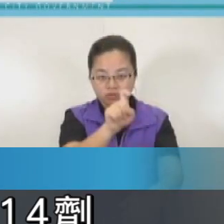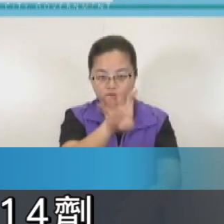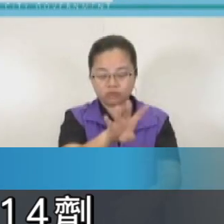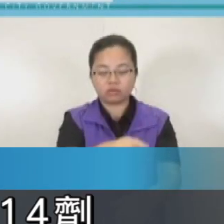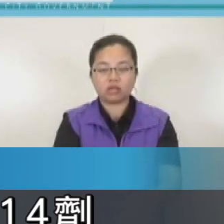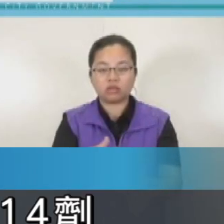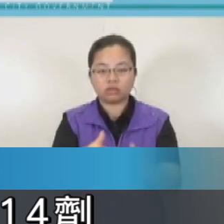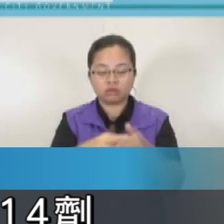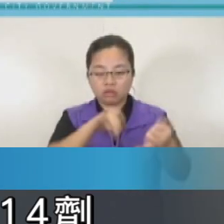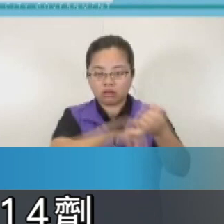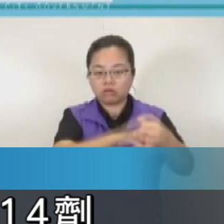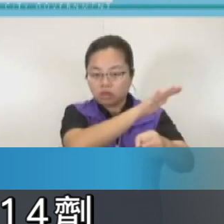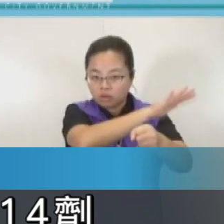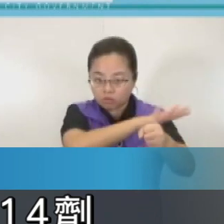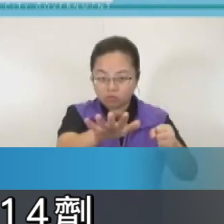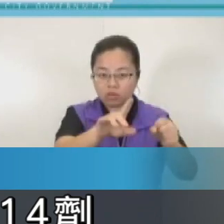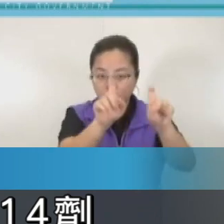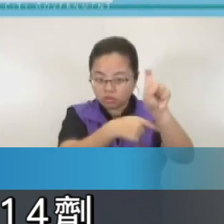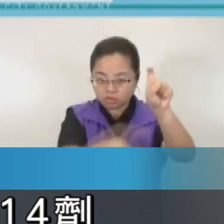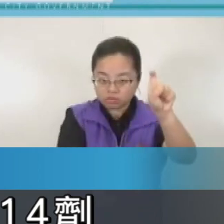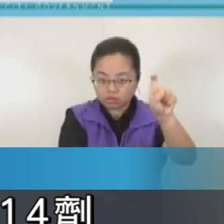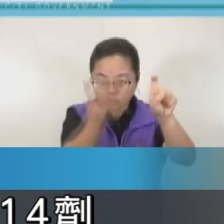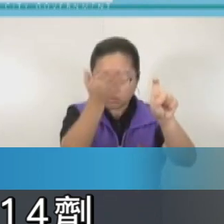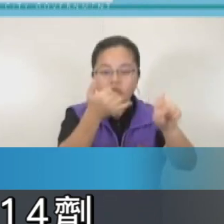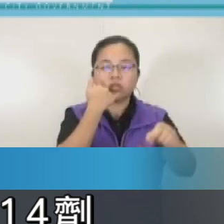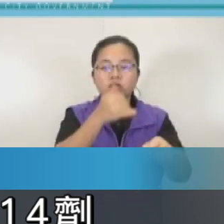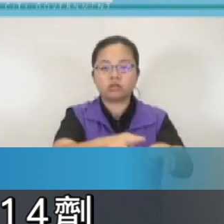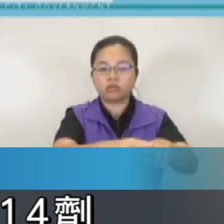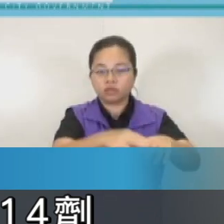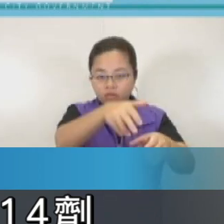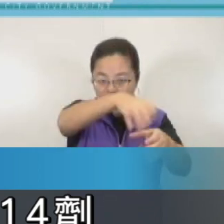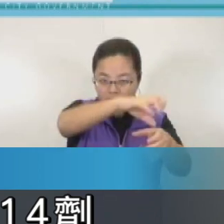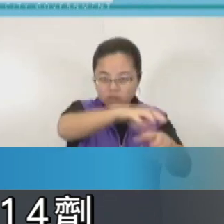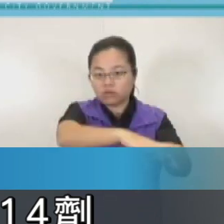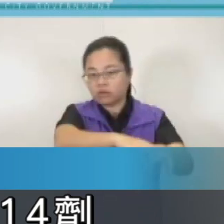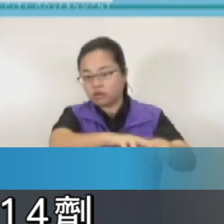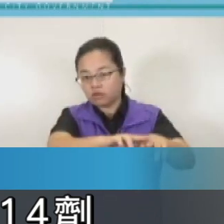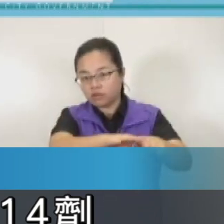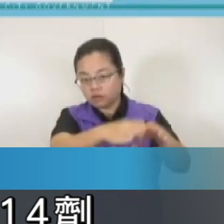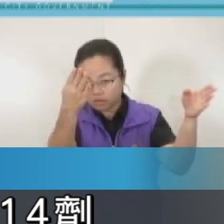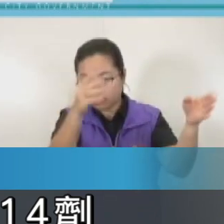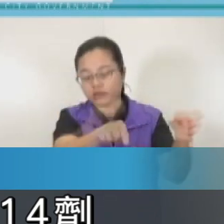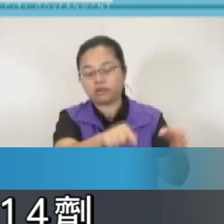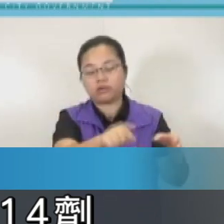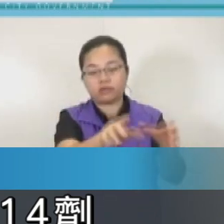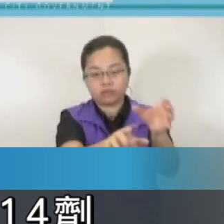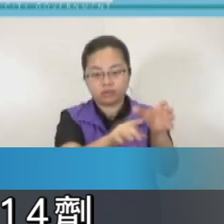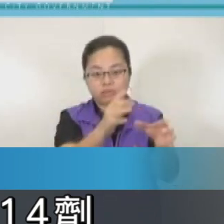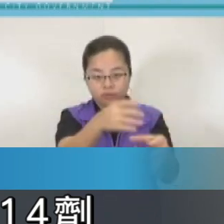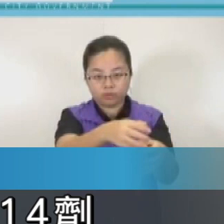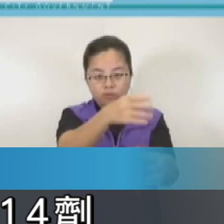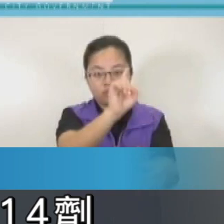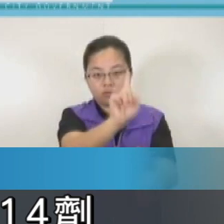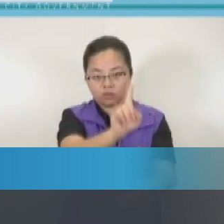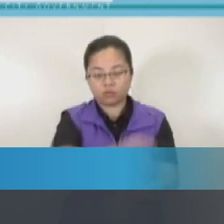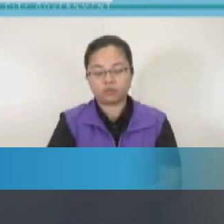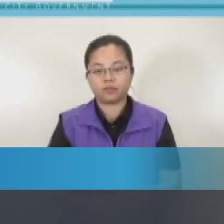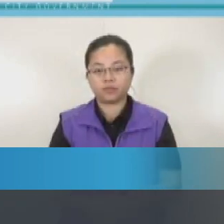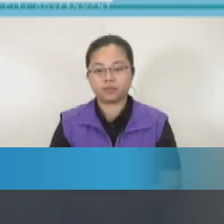14剂，那市府统一规定要预约满10人才可以开一瓶，这是符